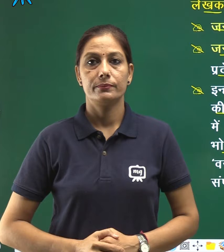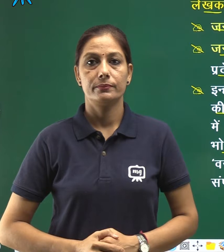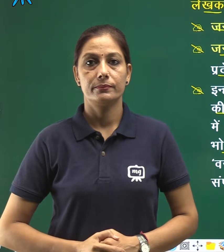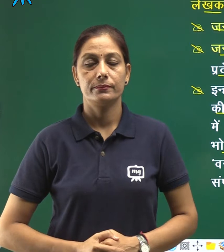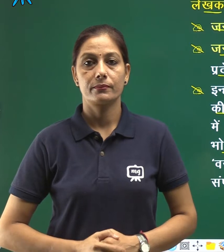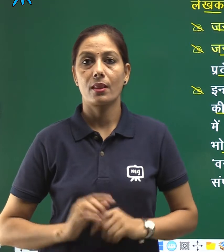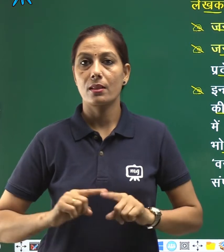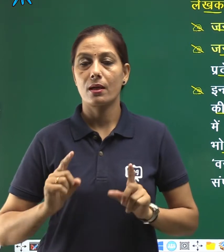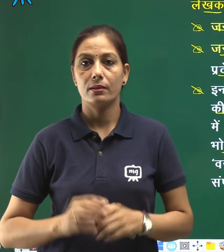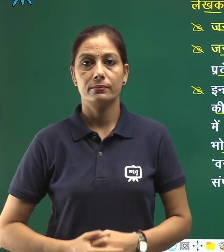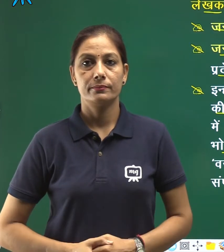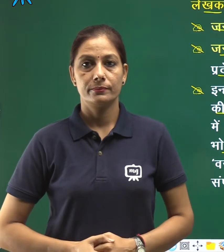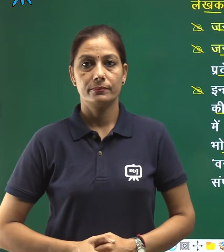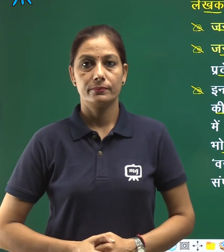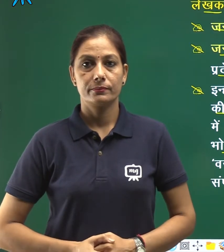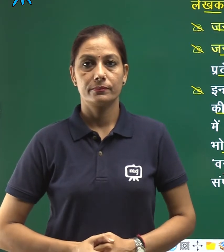तथा